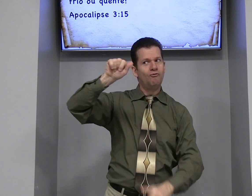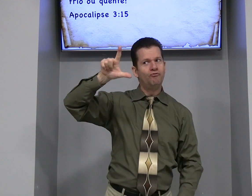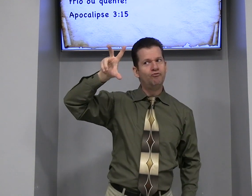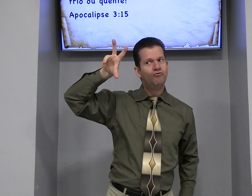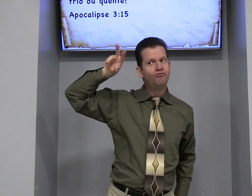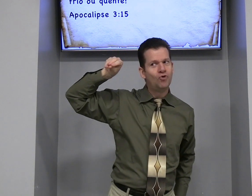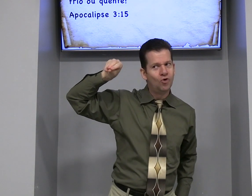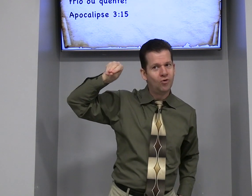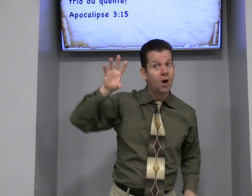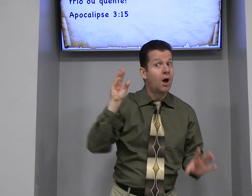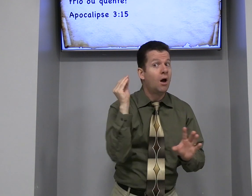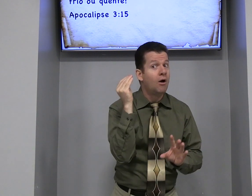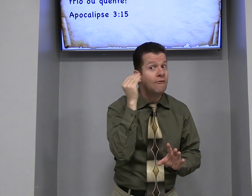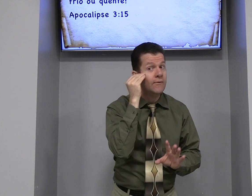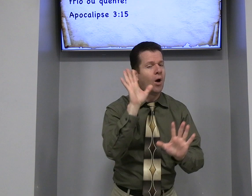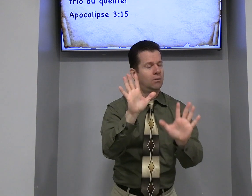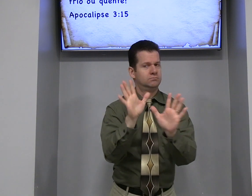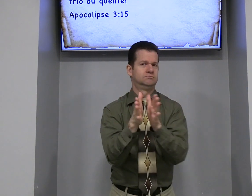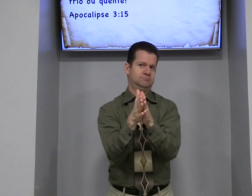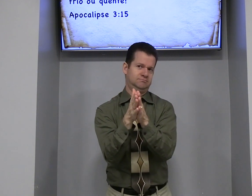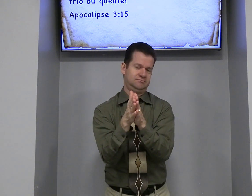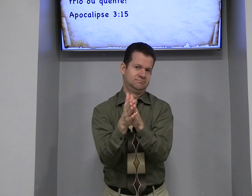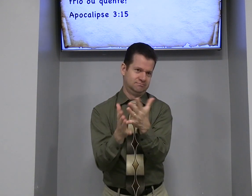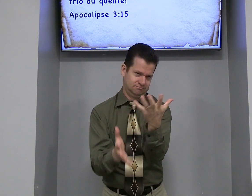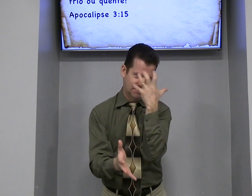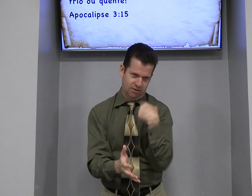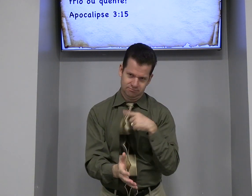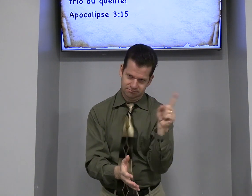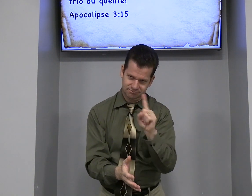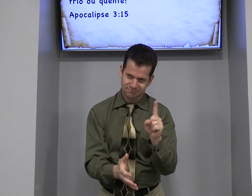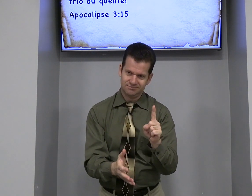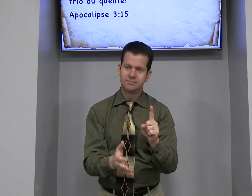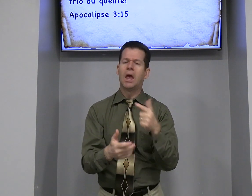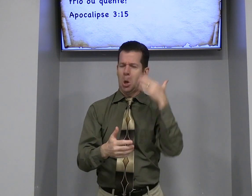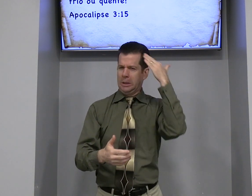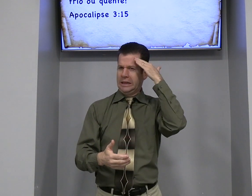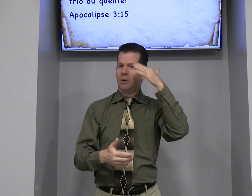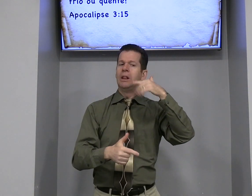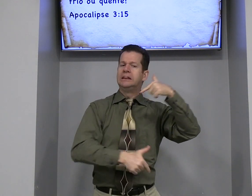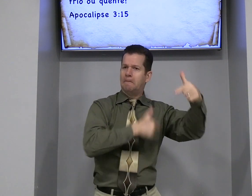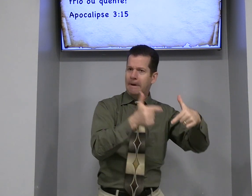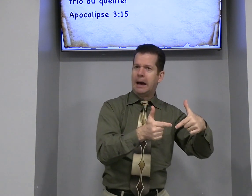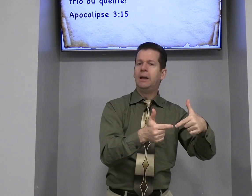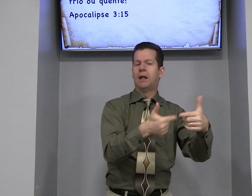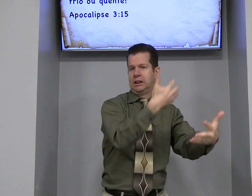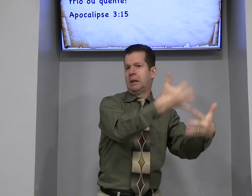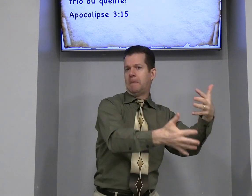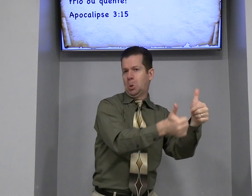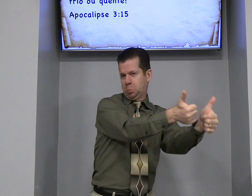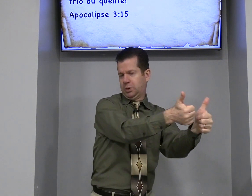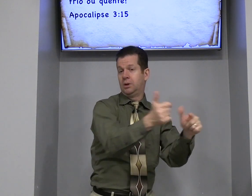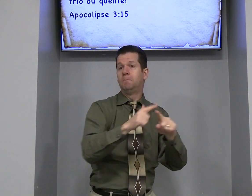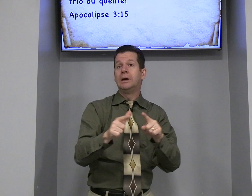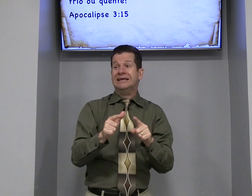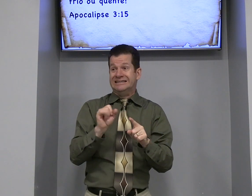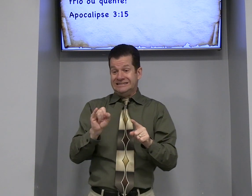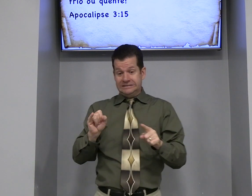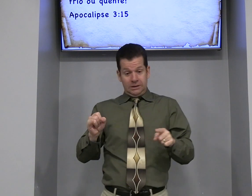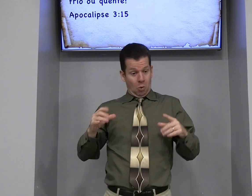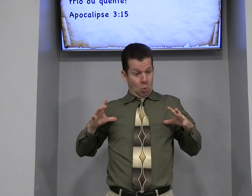O alvo. Vamos. Não fique brava comigo. Eu sei que trabalho às